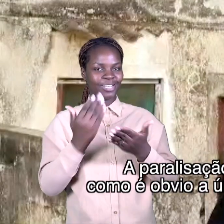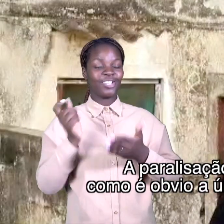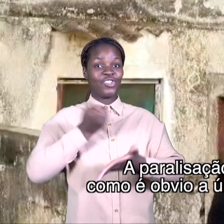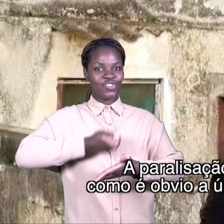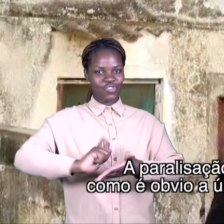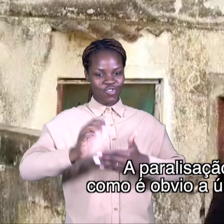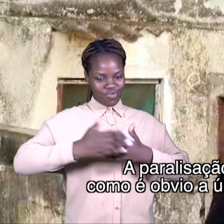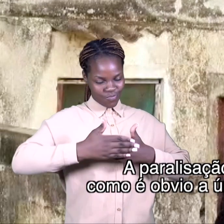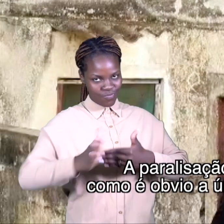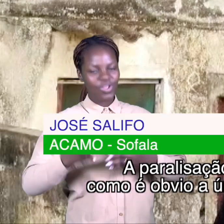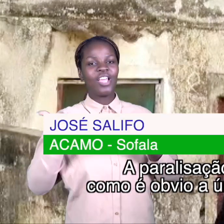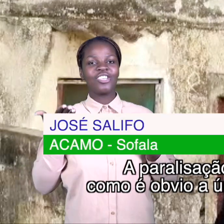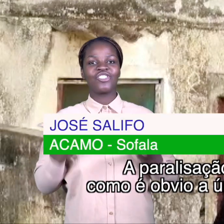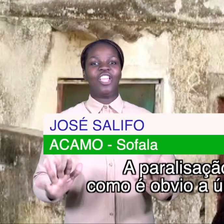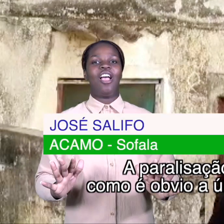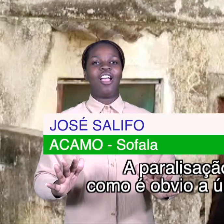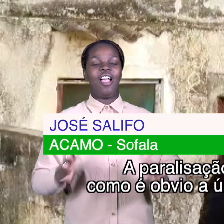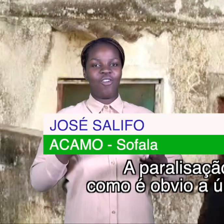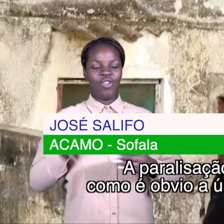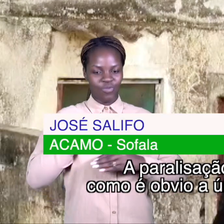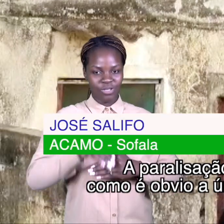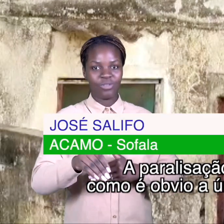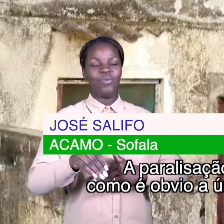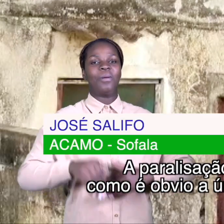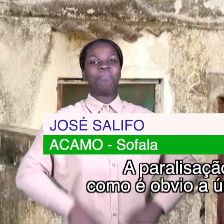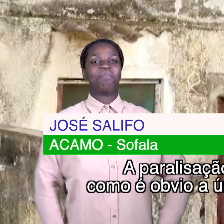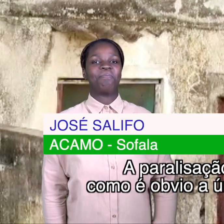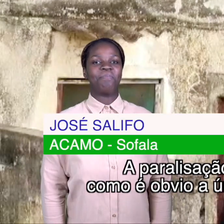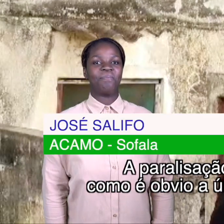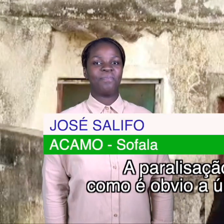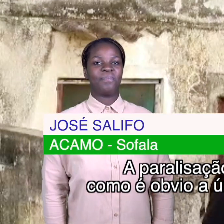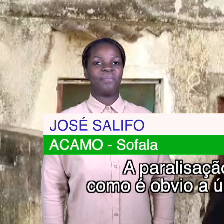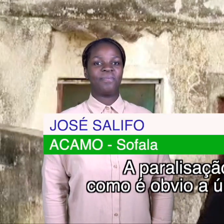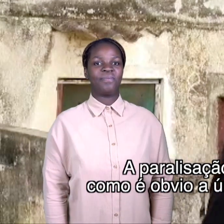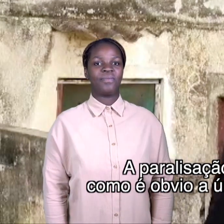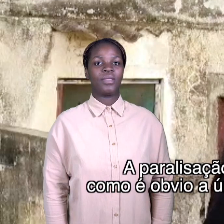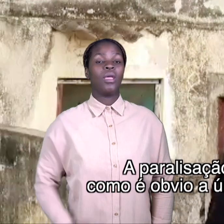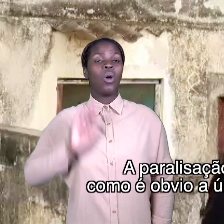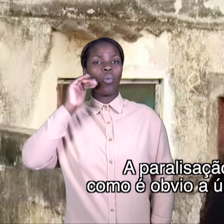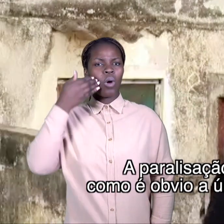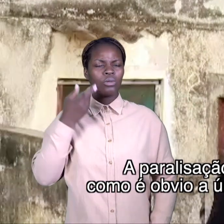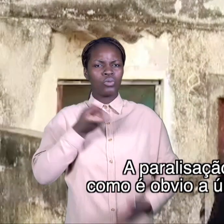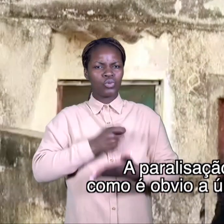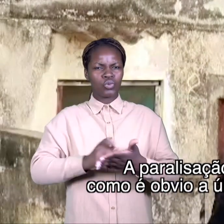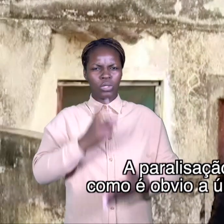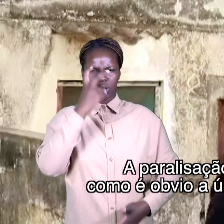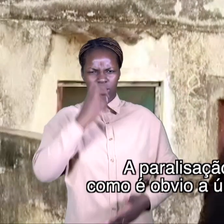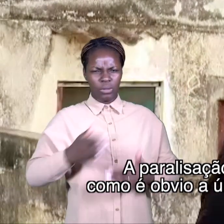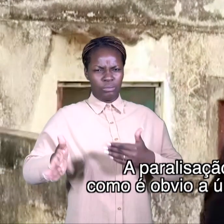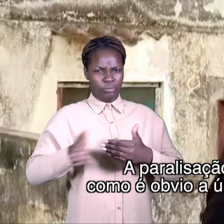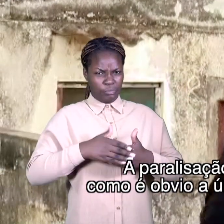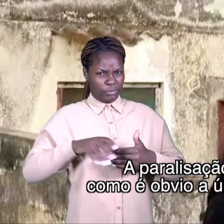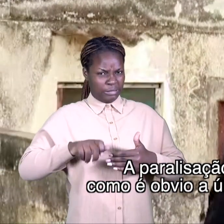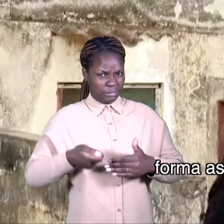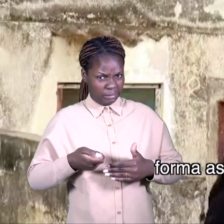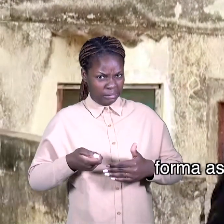Paralisação do Instituto de Deficientes Visuais, como é óbvio que é a única escola ao nível do país